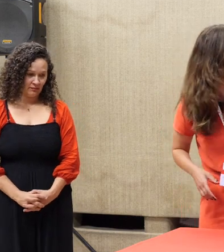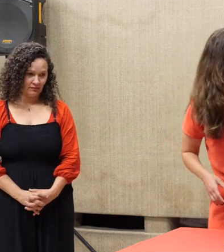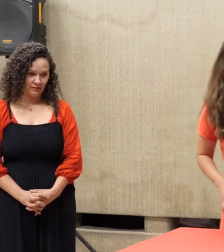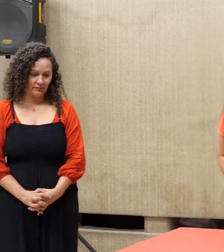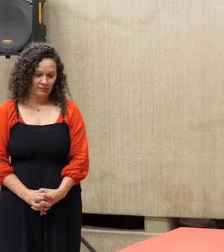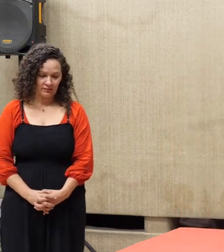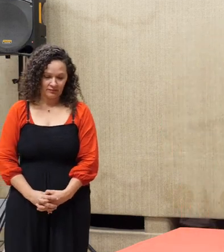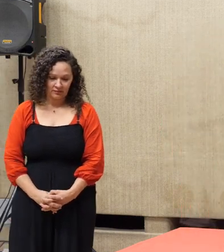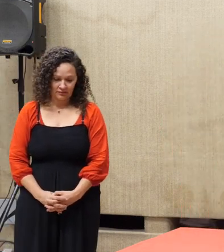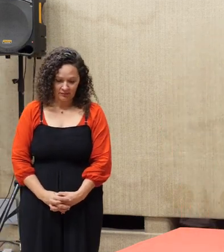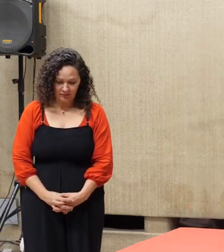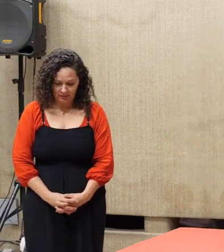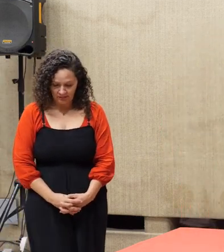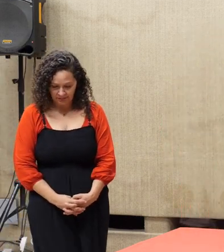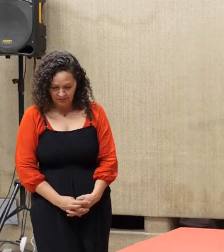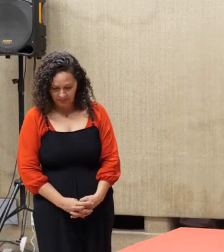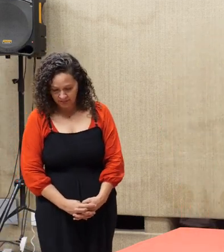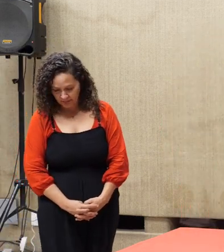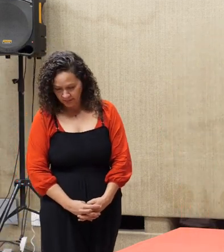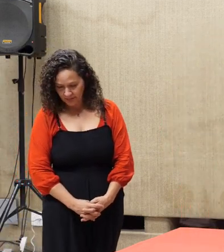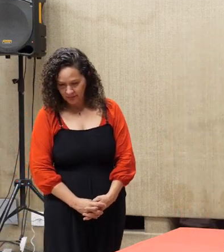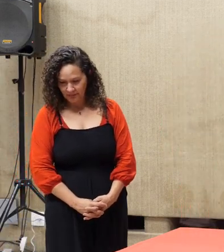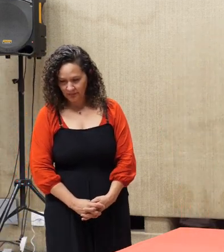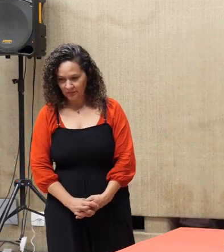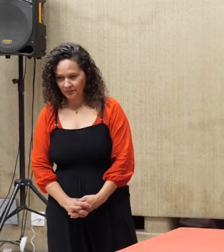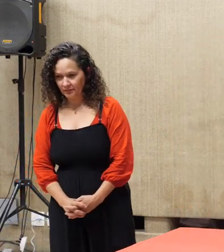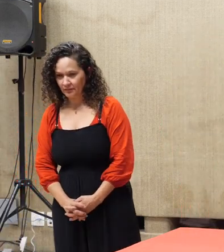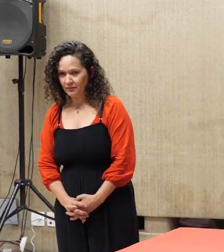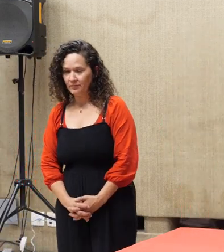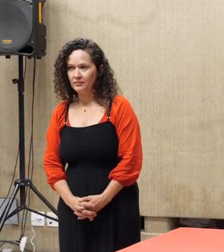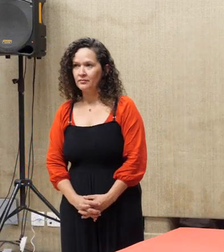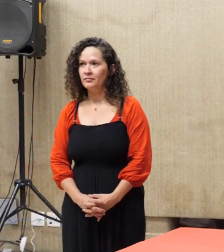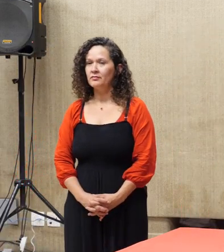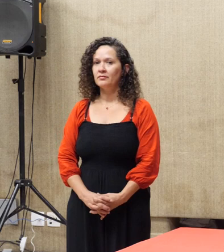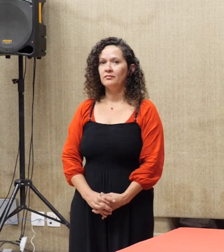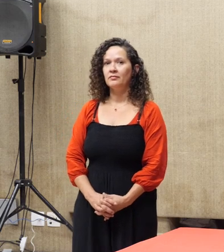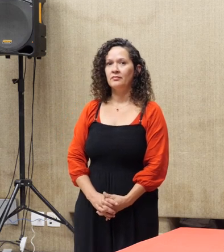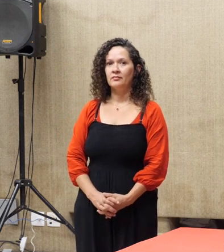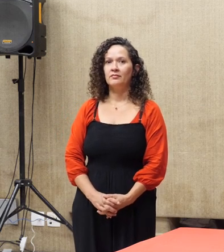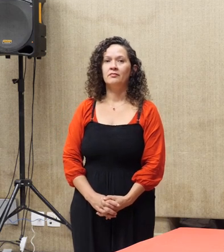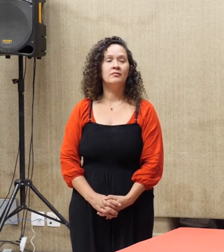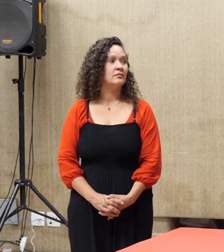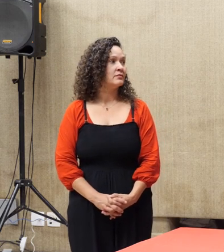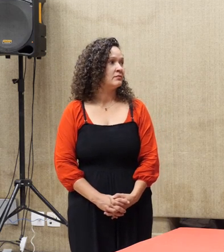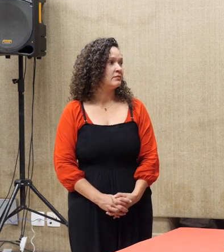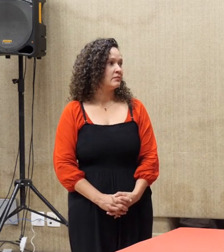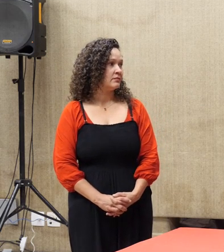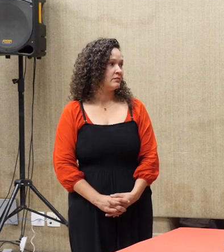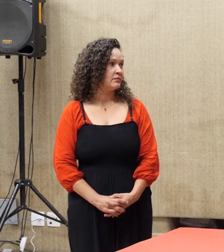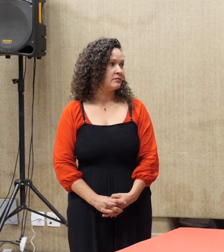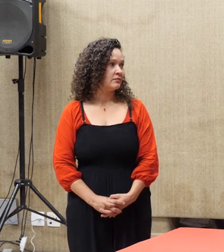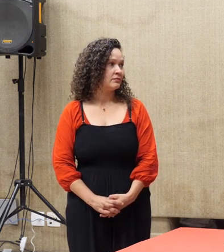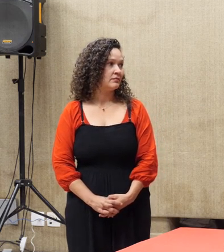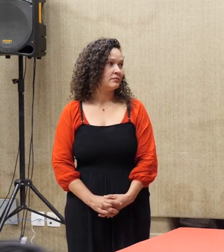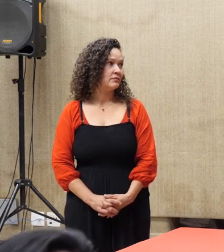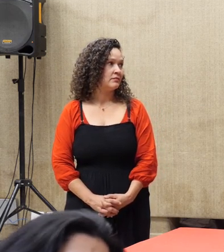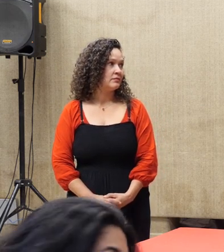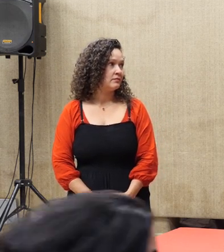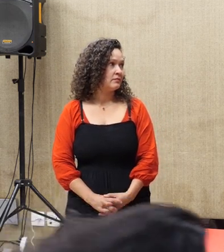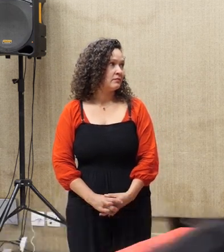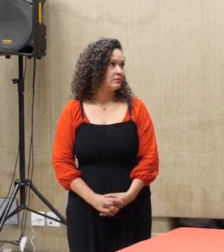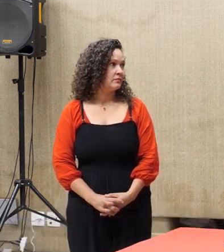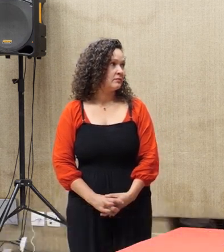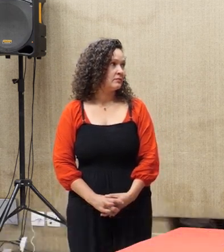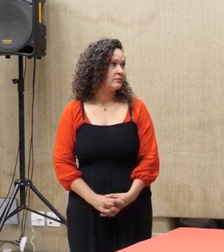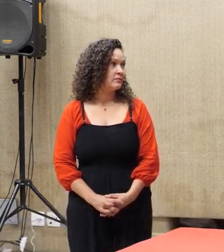Por isso, a Prefeitura está investindo em iluminação LED em toda a cidade. As principais avenidas já foram iluminadas e agora estamos